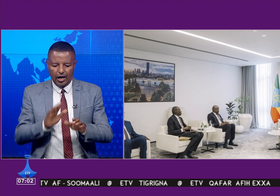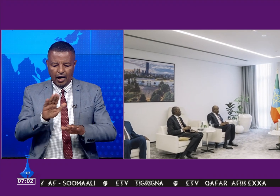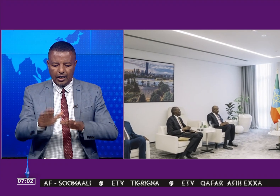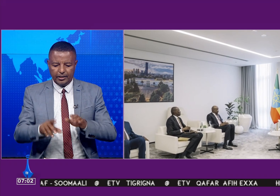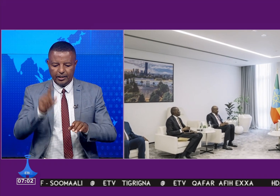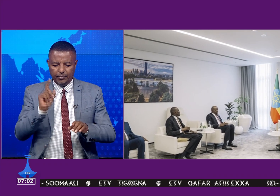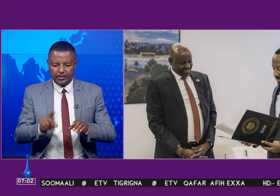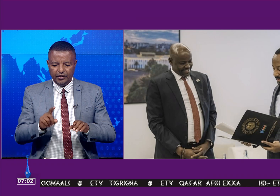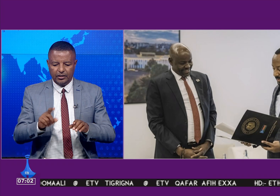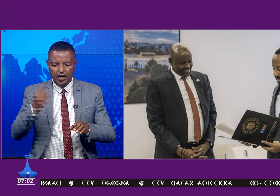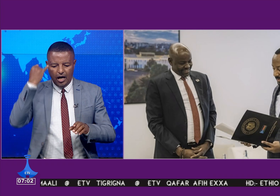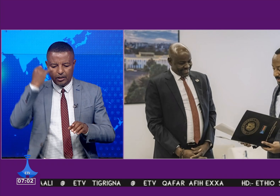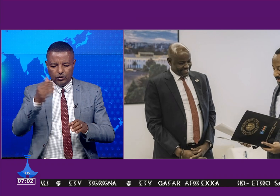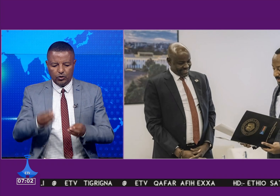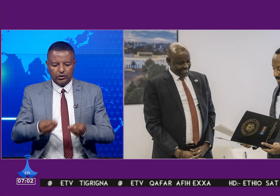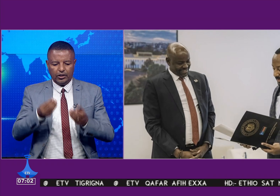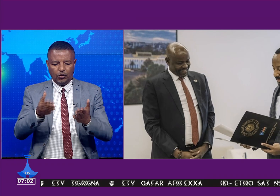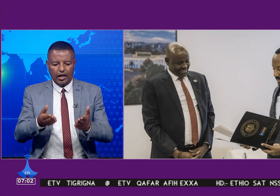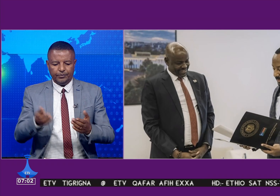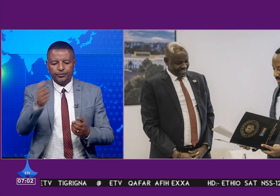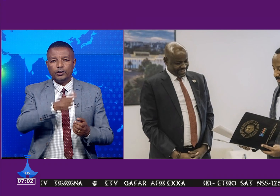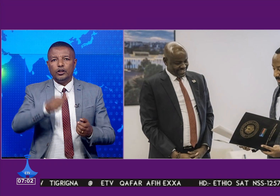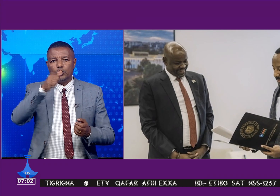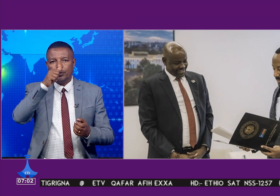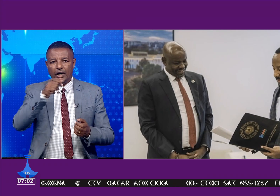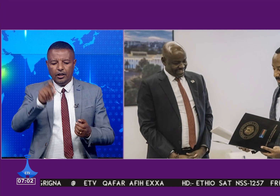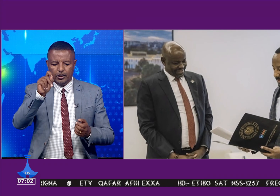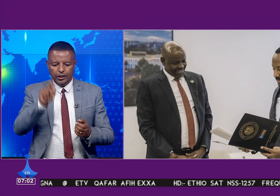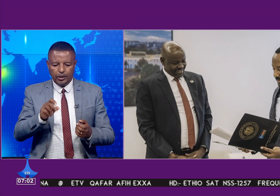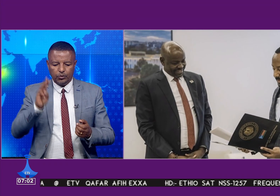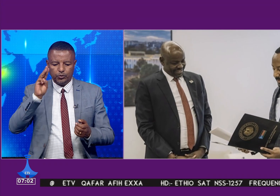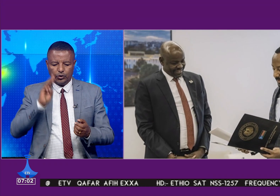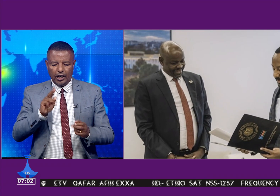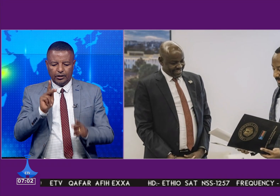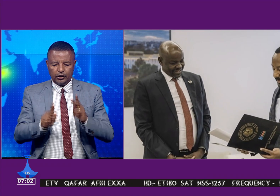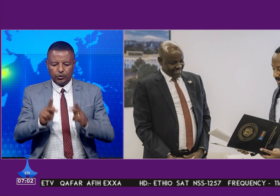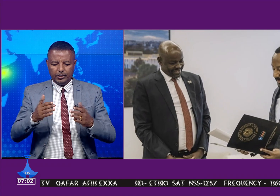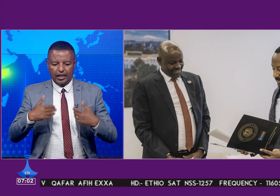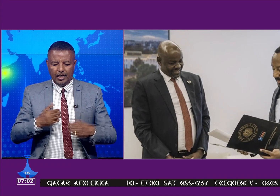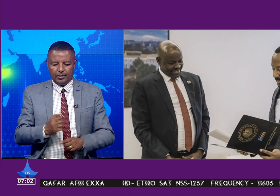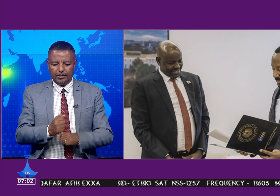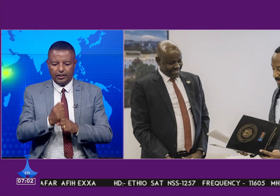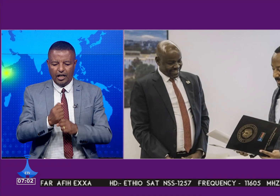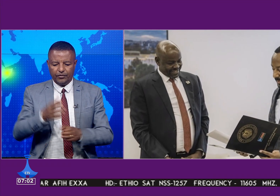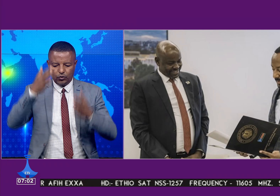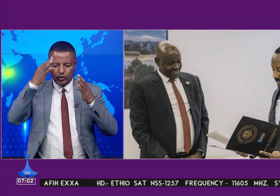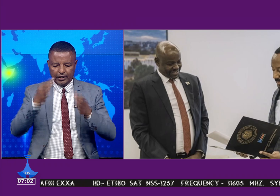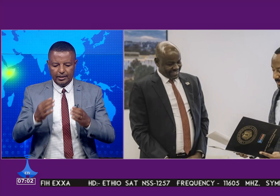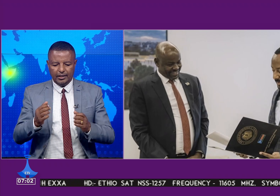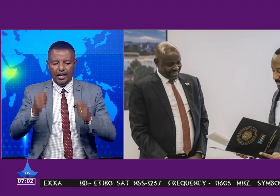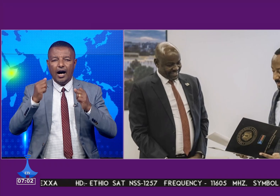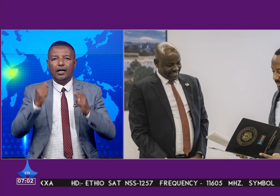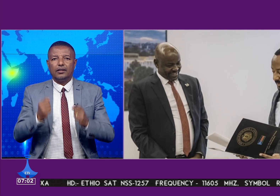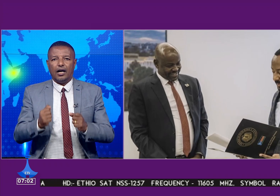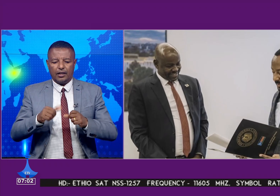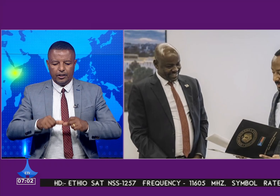ቀጠናዊ አካሄድ እንደሚያስፈልግ አጽንኦት ሰጥቷል። ኢትዮጵያ ለደቡብ ሱዳን ሕዝቦች ያላት የድጋፍ